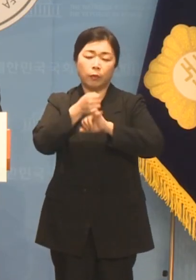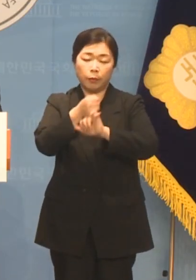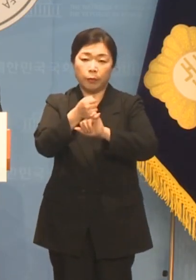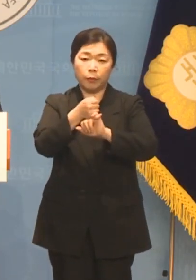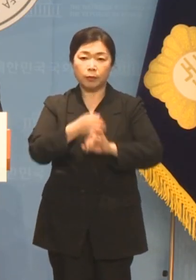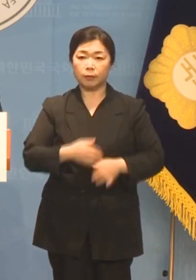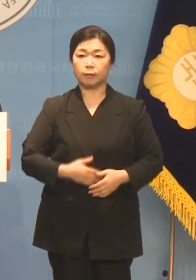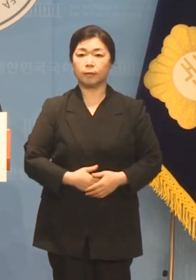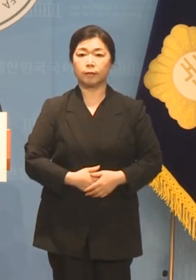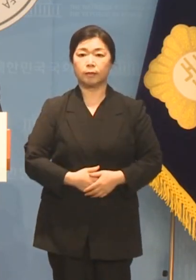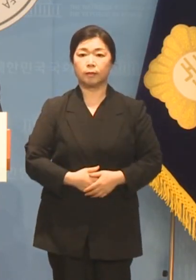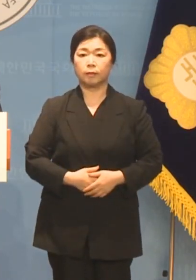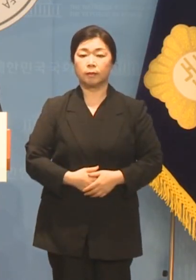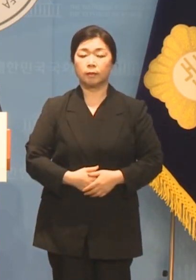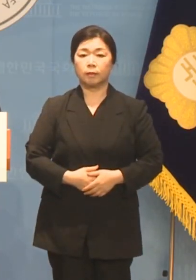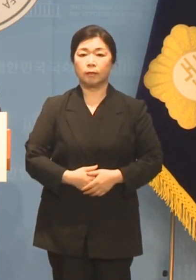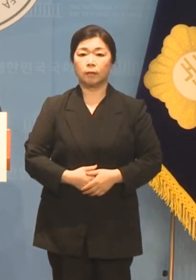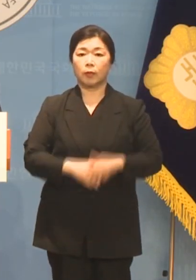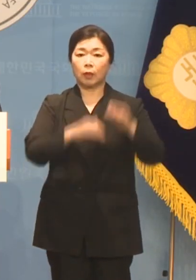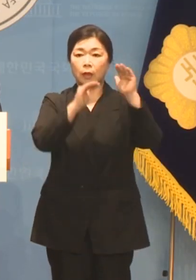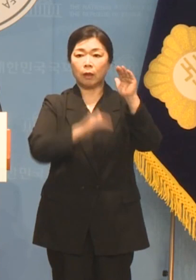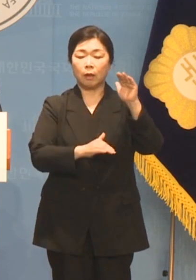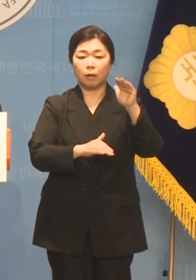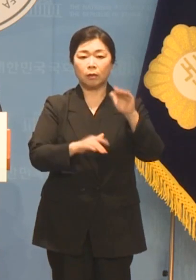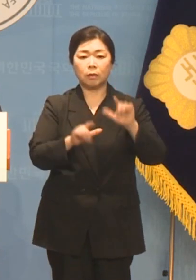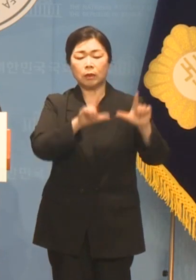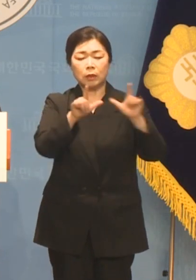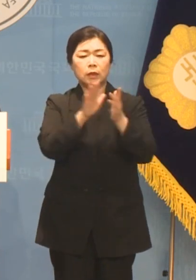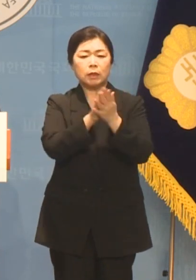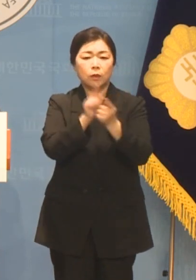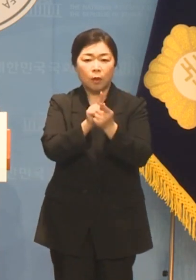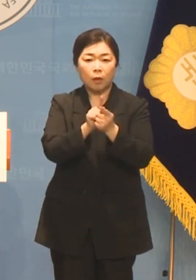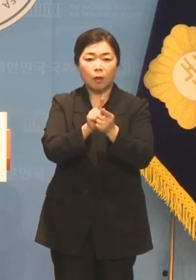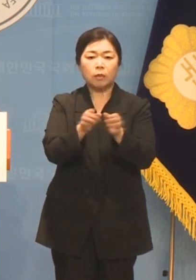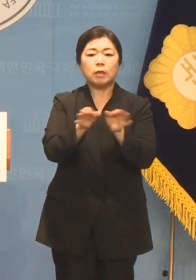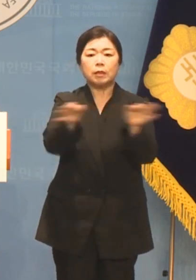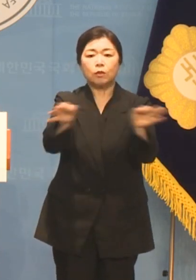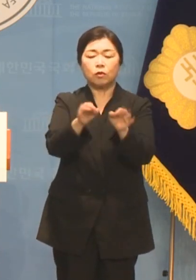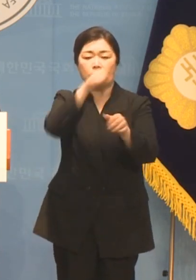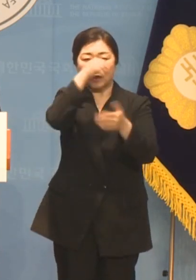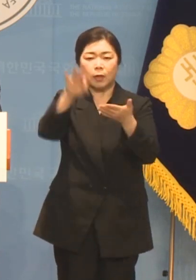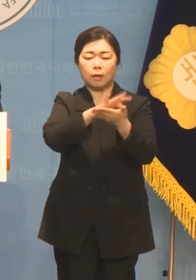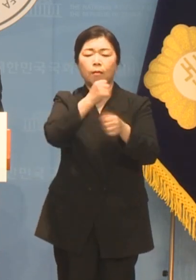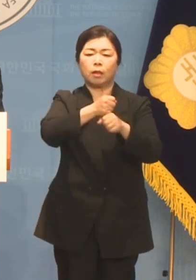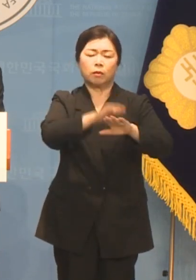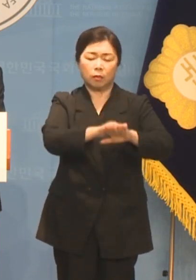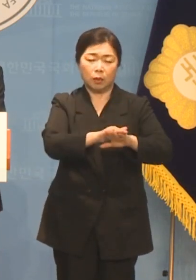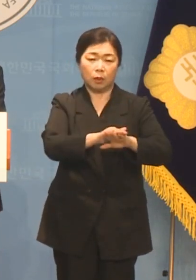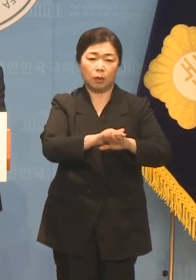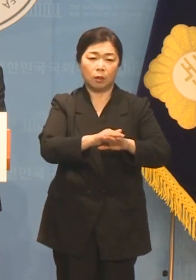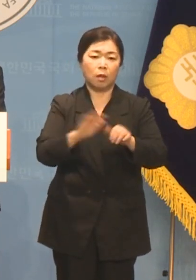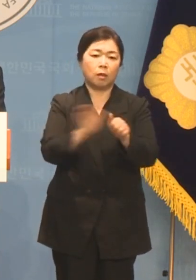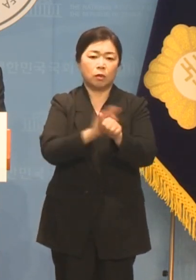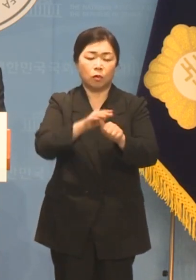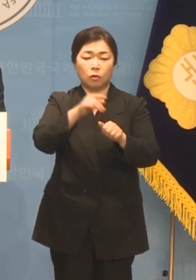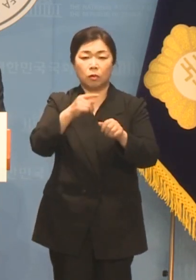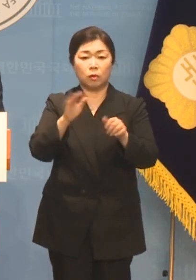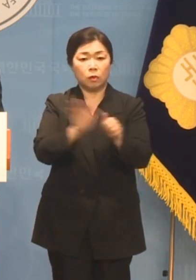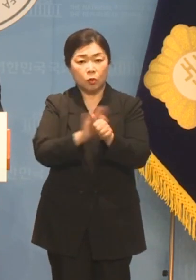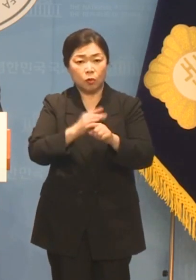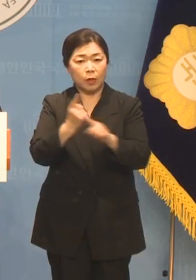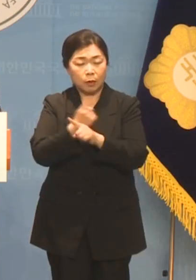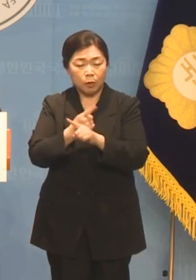합니다. 추경안에 서민 직접 예산을 대폭 늘려야 합니다. 처우 개선 예산 편성이